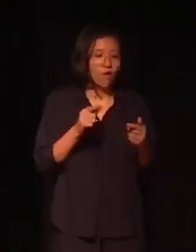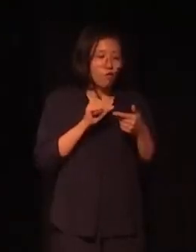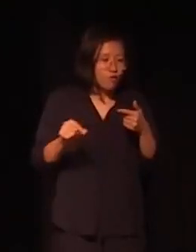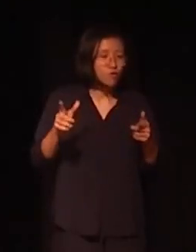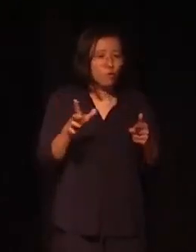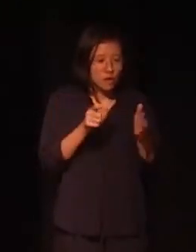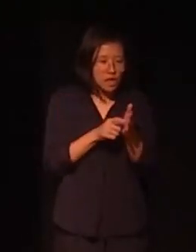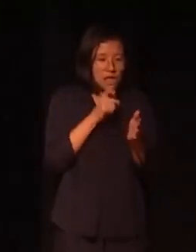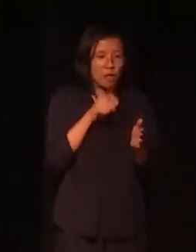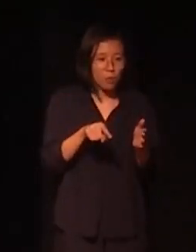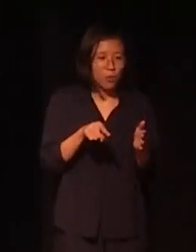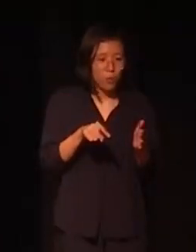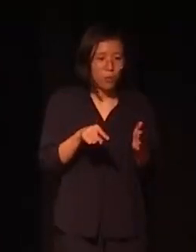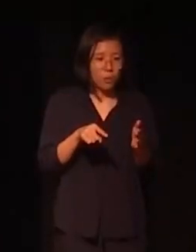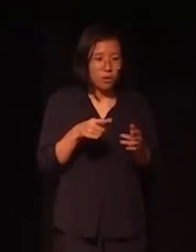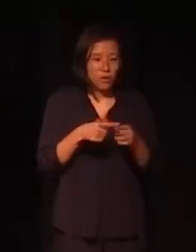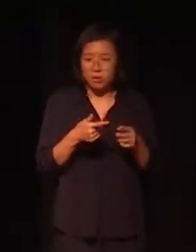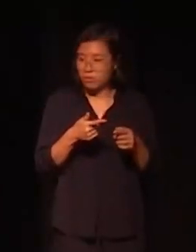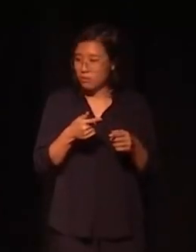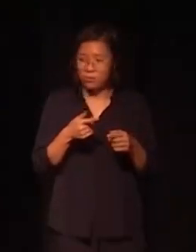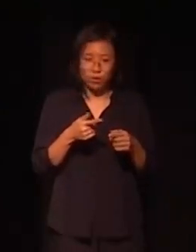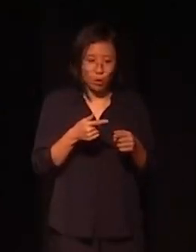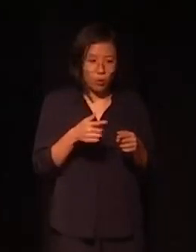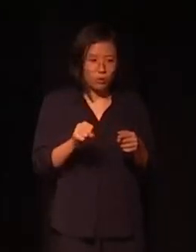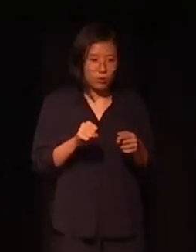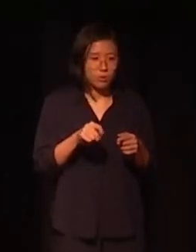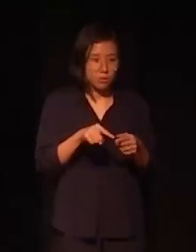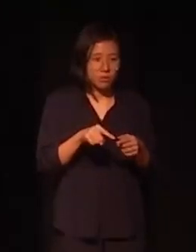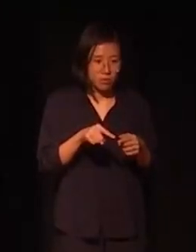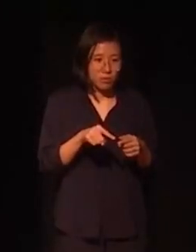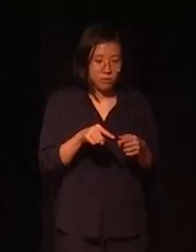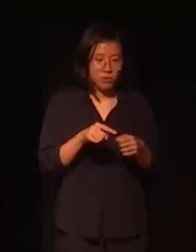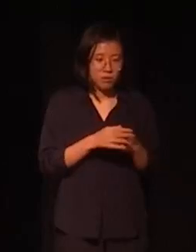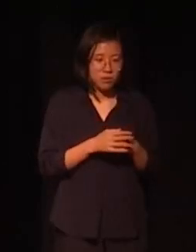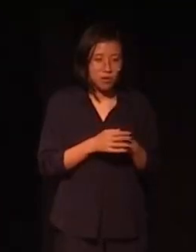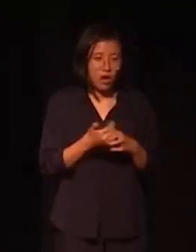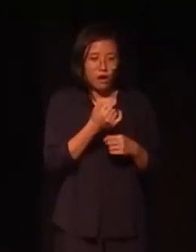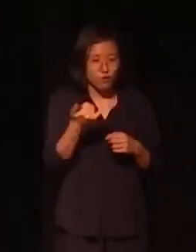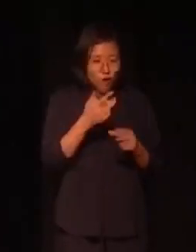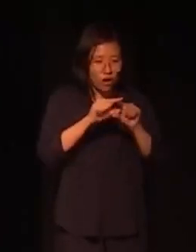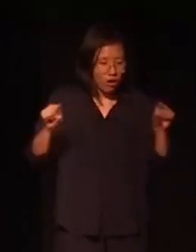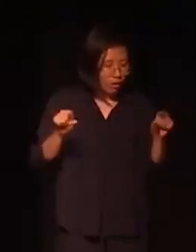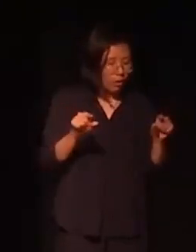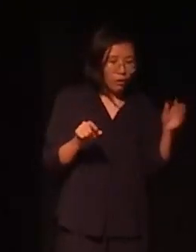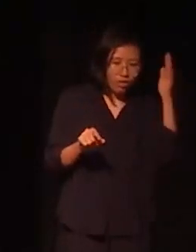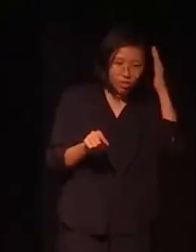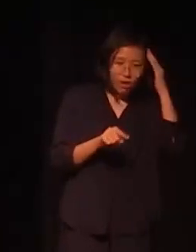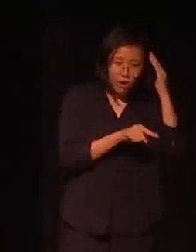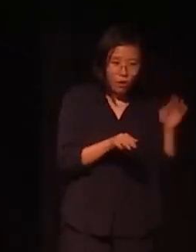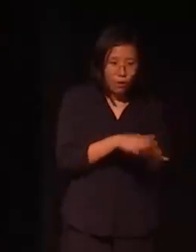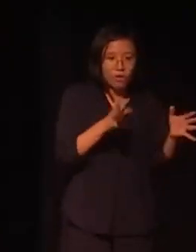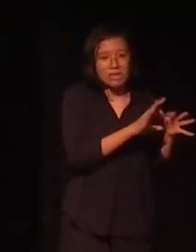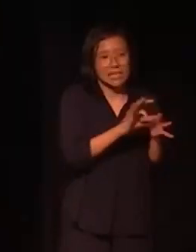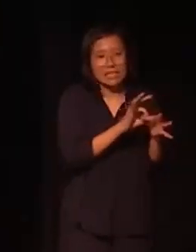放平, 将 is an adverb. Sometimes you have sentences that begin with